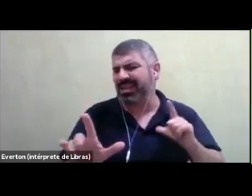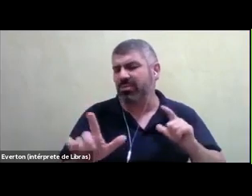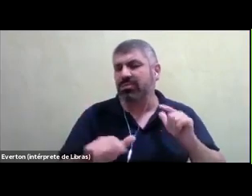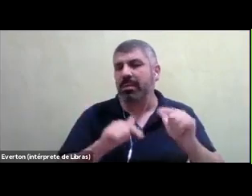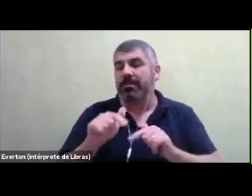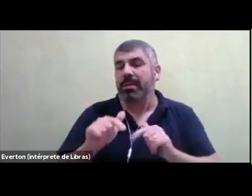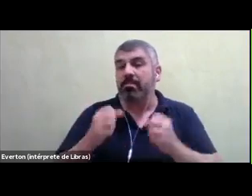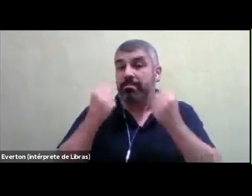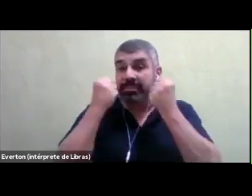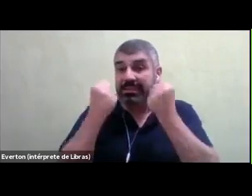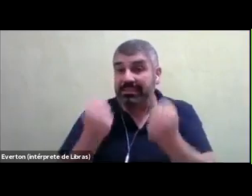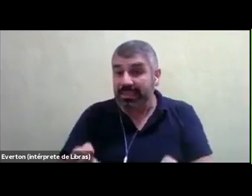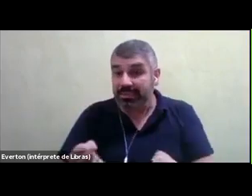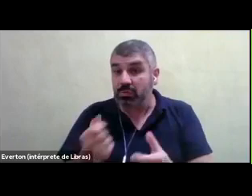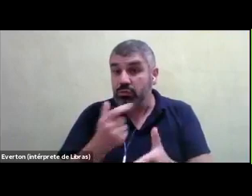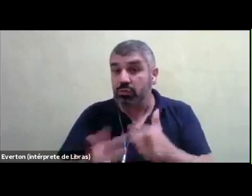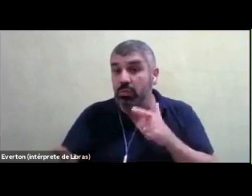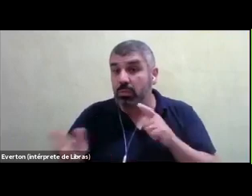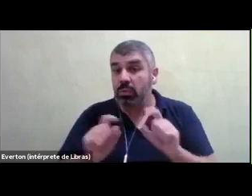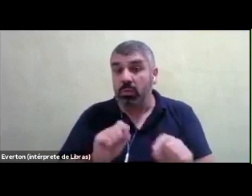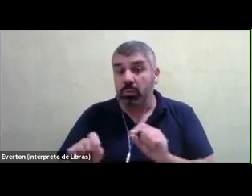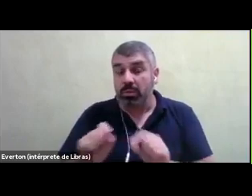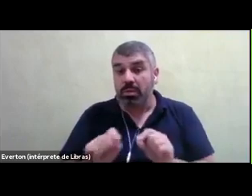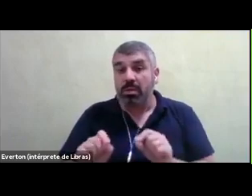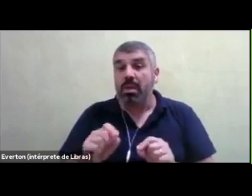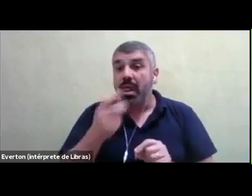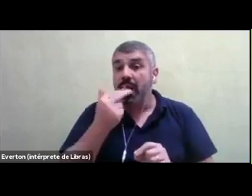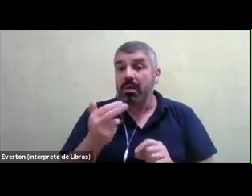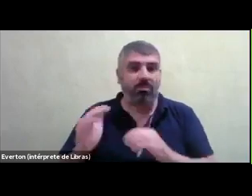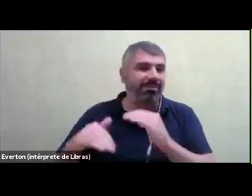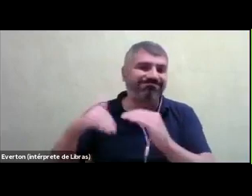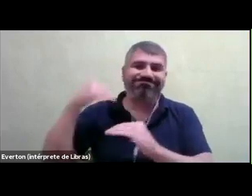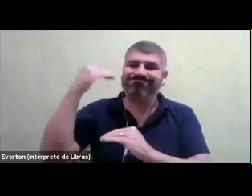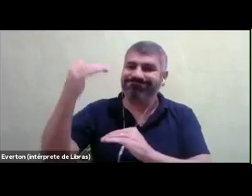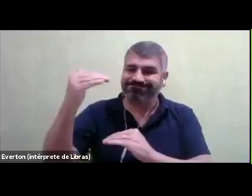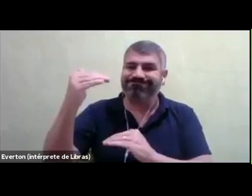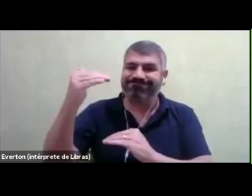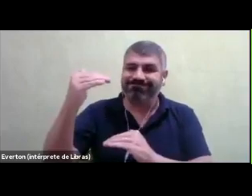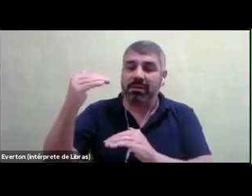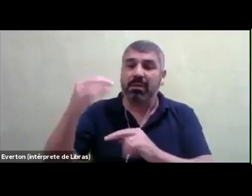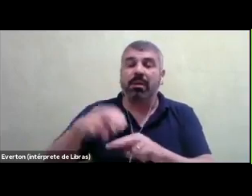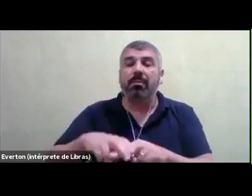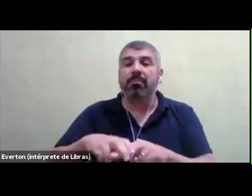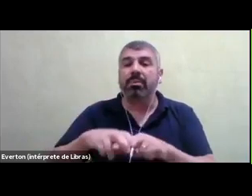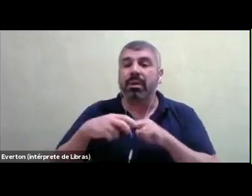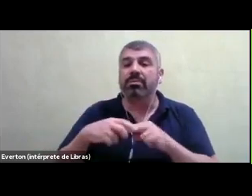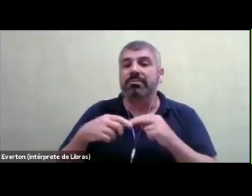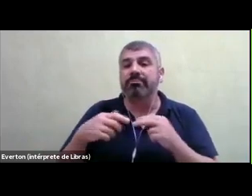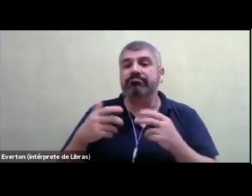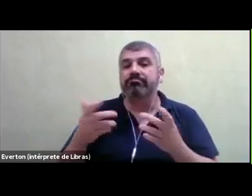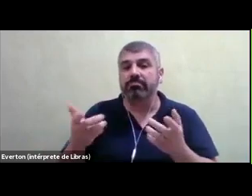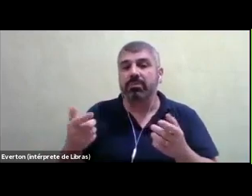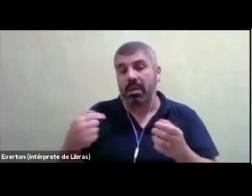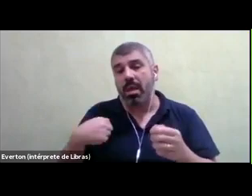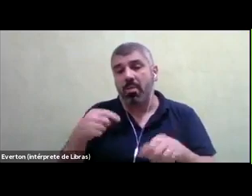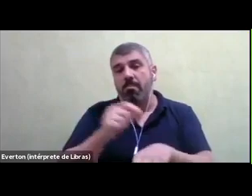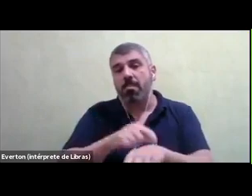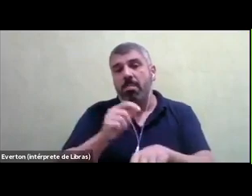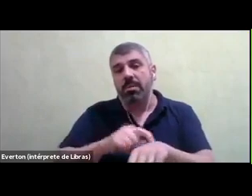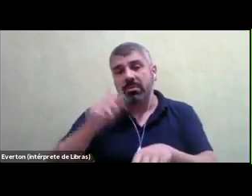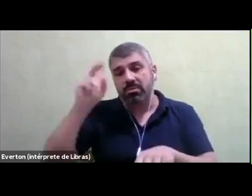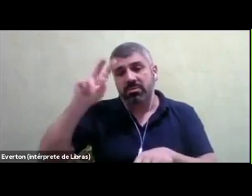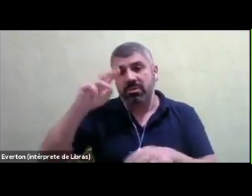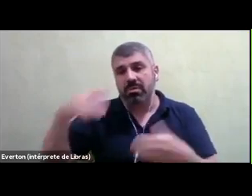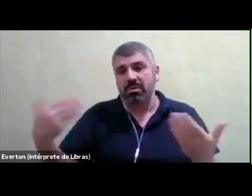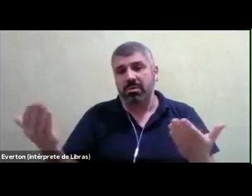consistente com as línguas de prestígio, né? E até por uma questão do momento histórico que a gente vive,